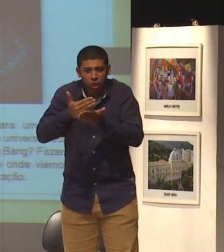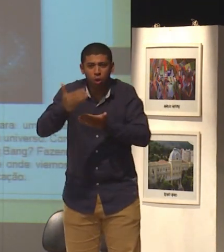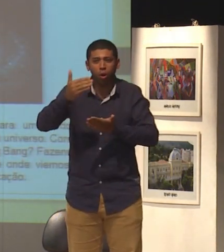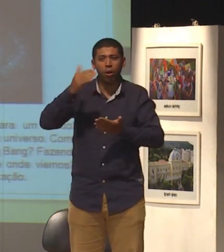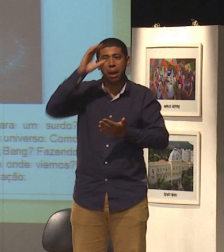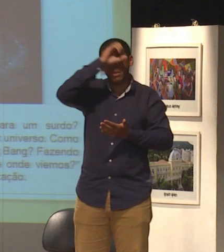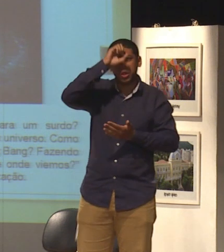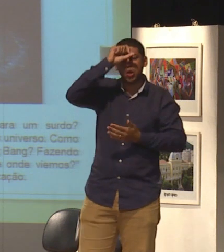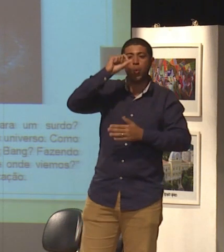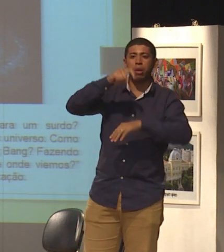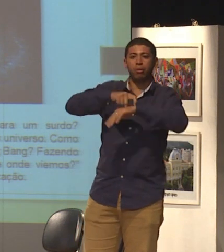Então,